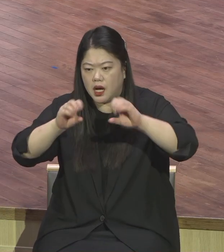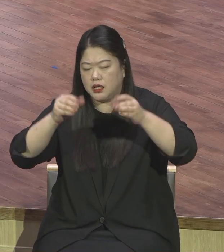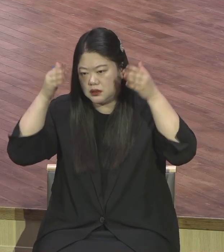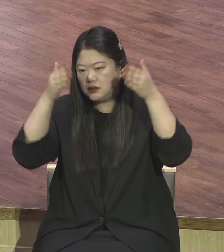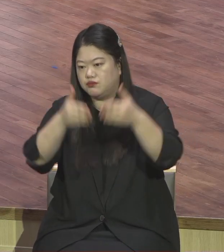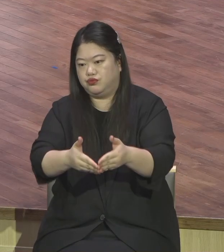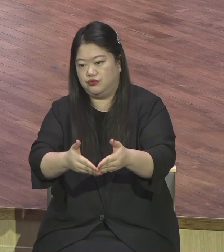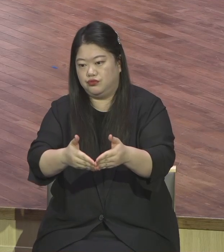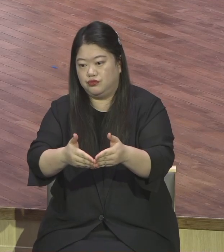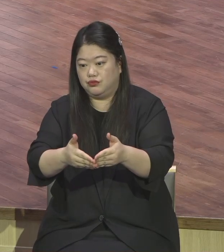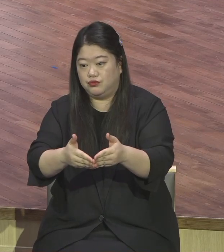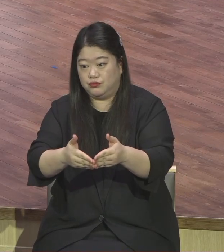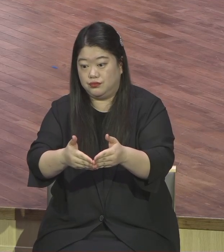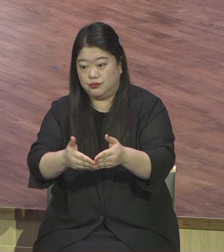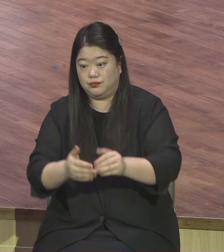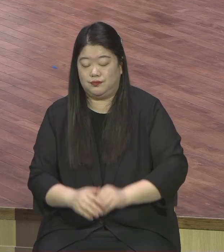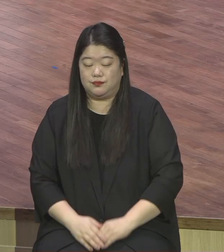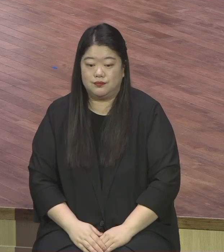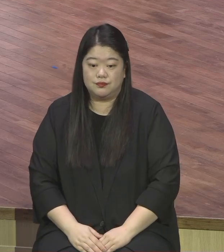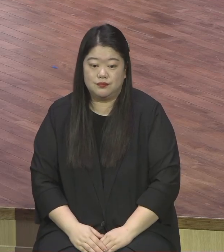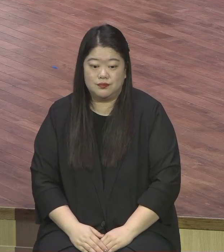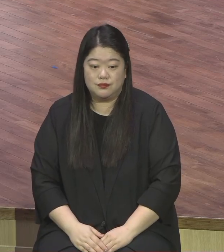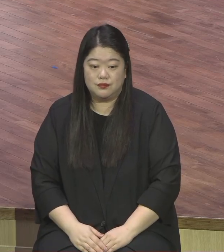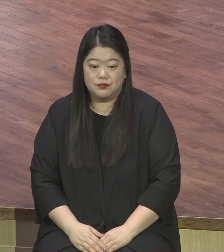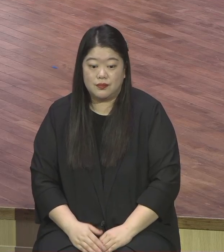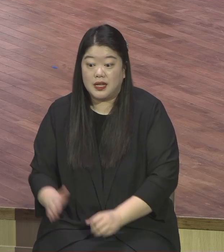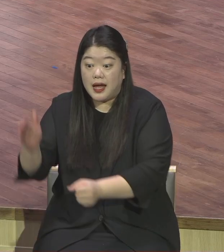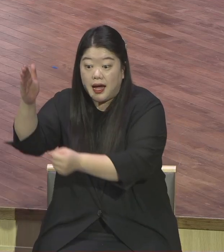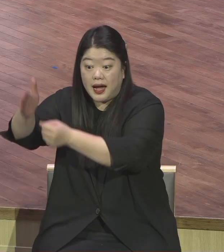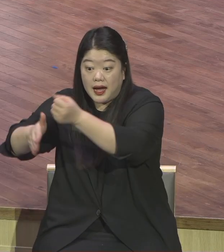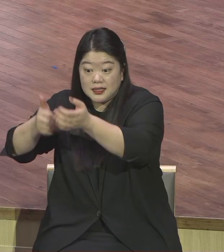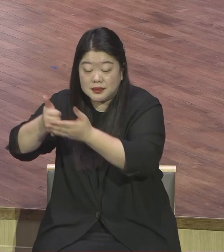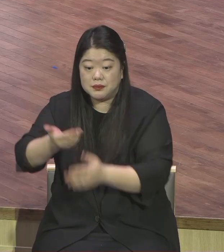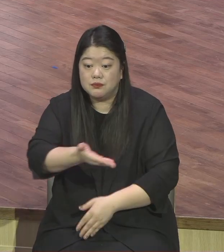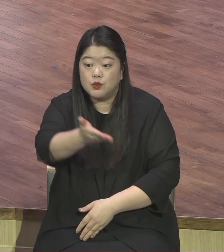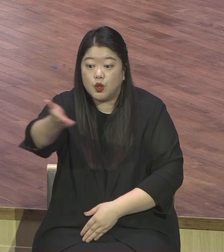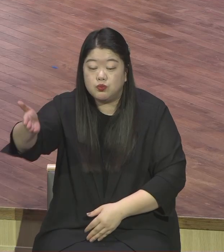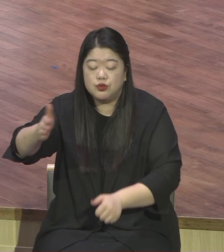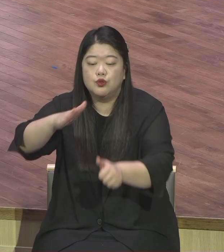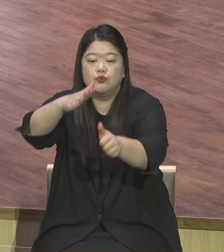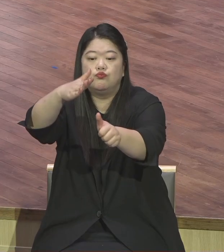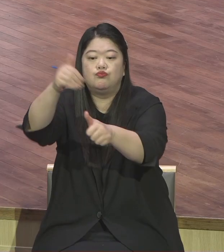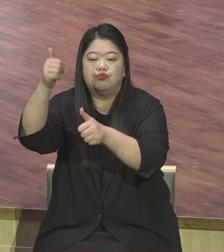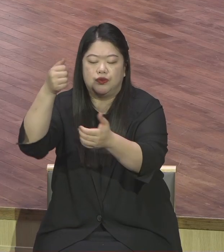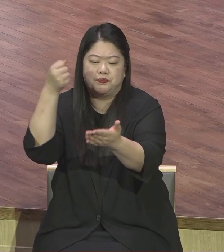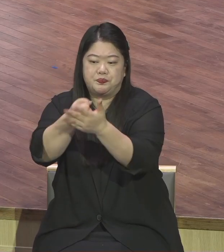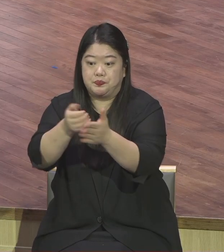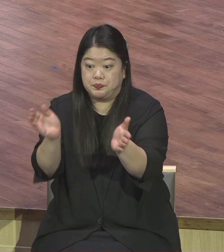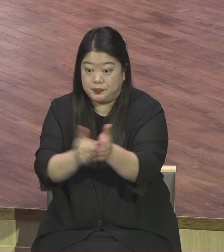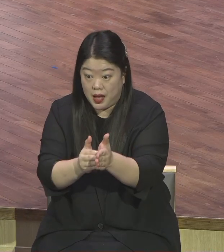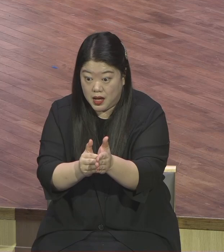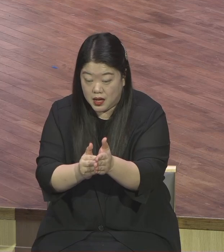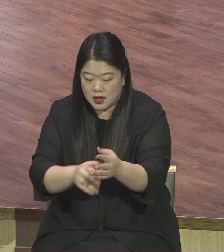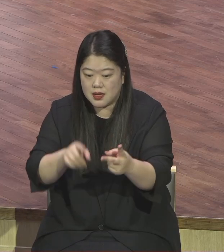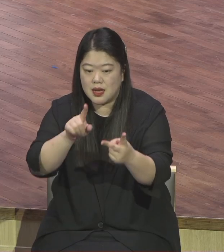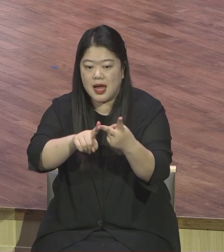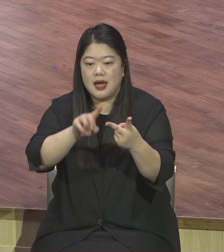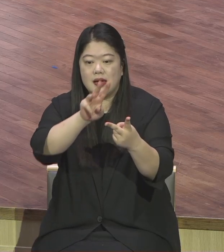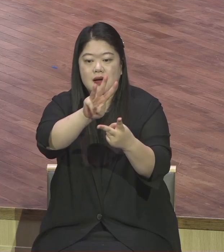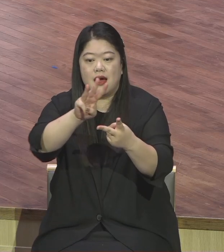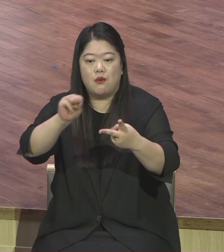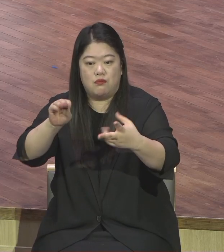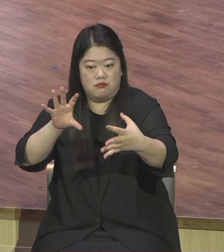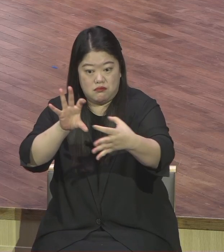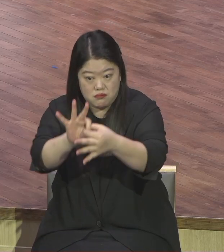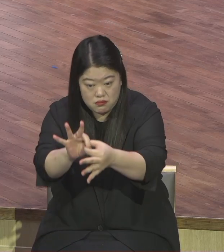하나님께서 택정하셔서 구원의 대열에 서게 하셨고 영교를 오게 하셔서 참 복음, 찐 복음을 먼저